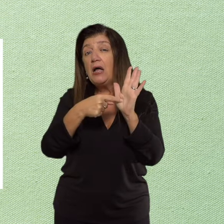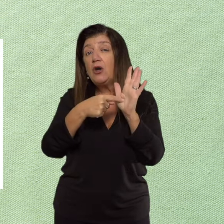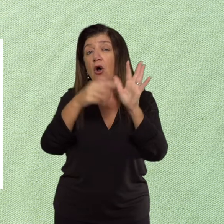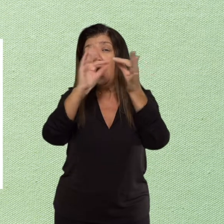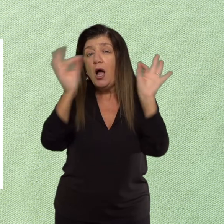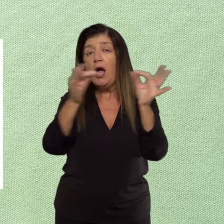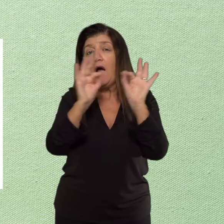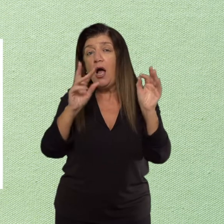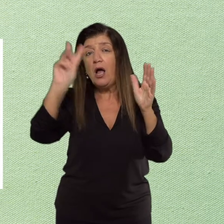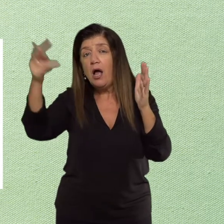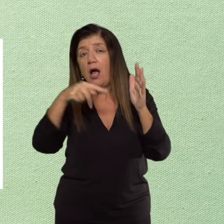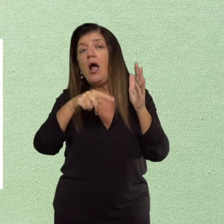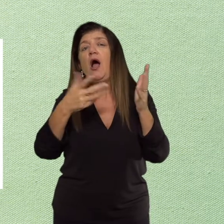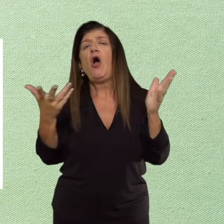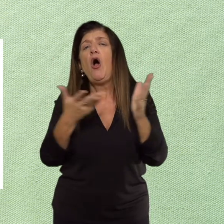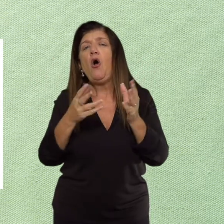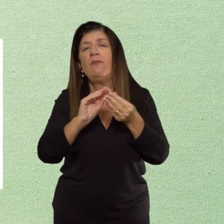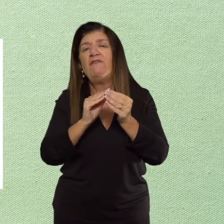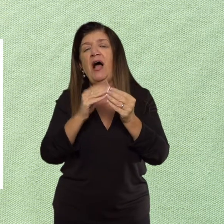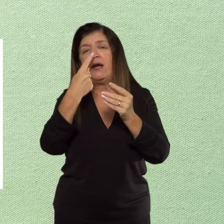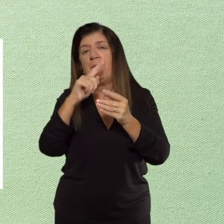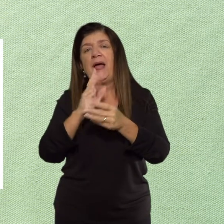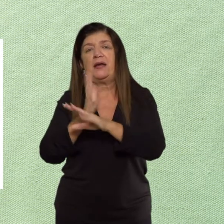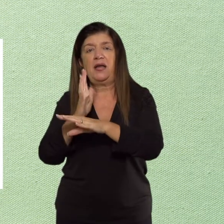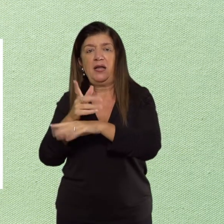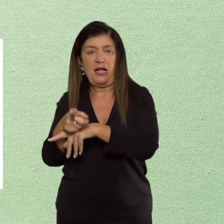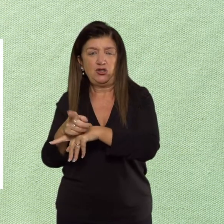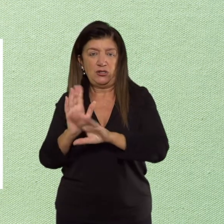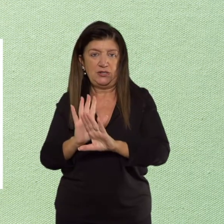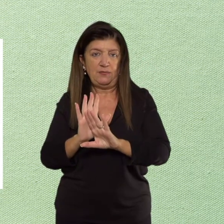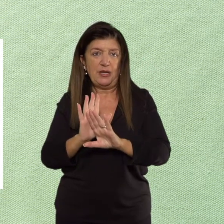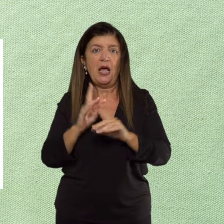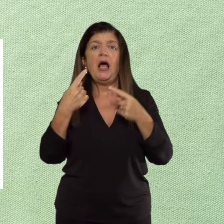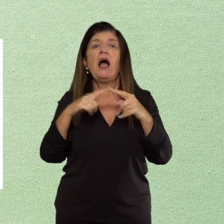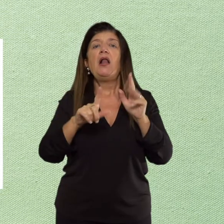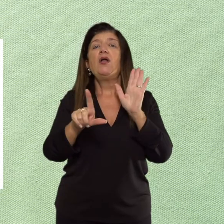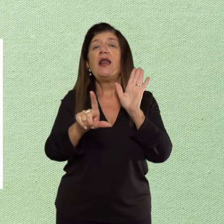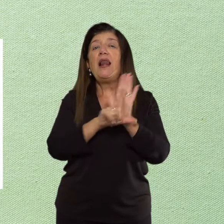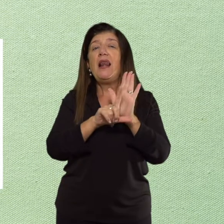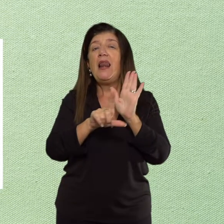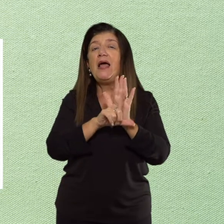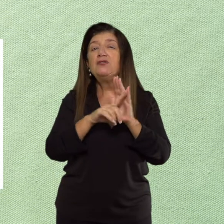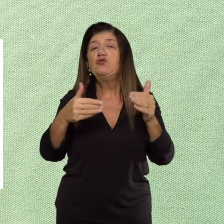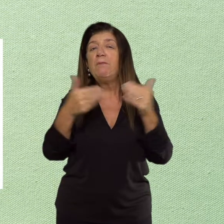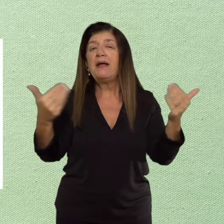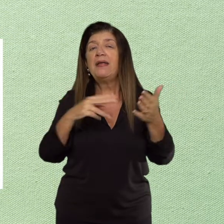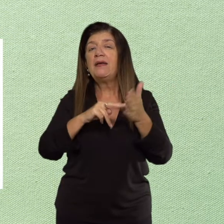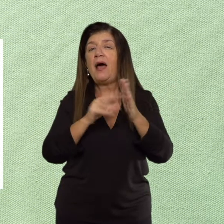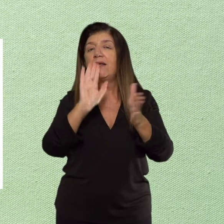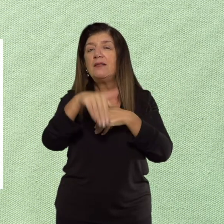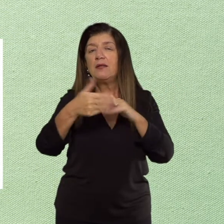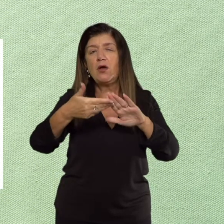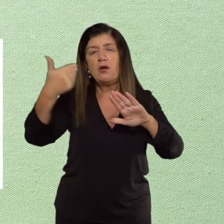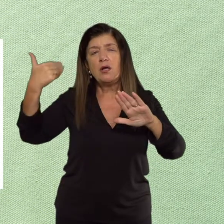comunque il piano per l'eliminazione delle barriere architettoniche è una legge che comunque risale all'86. Il